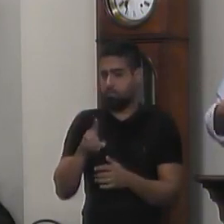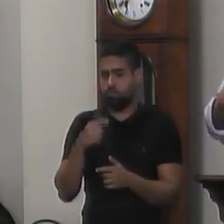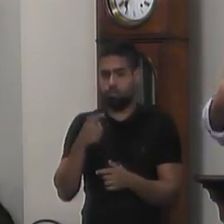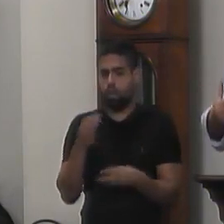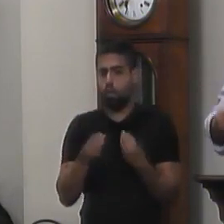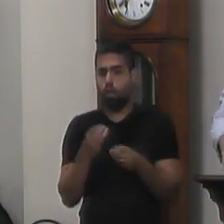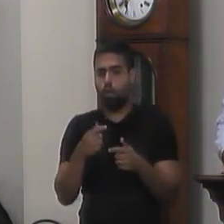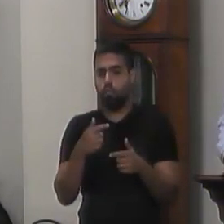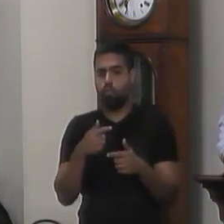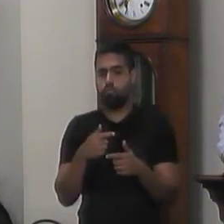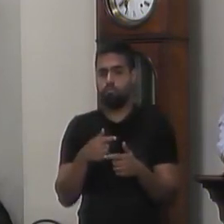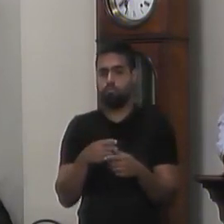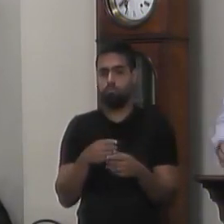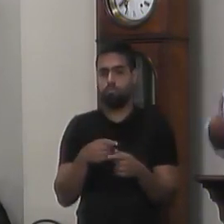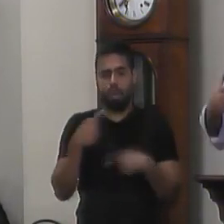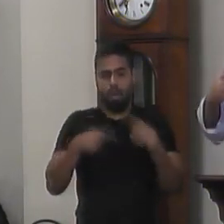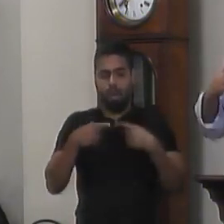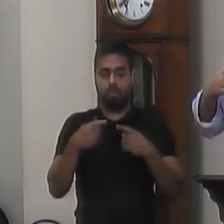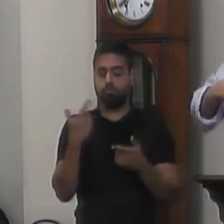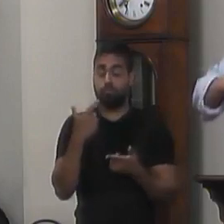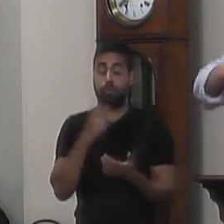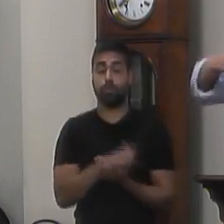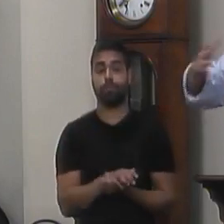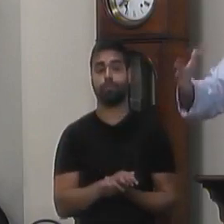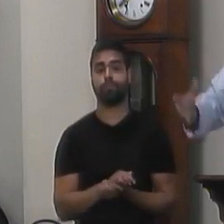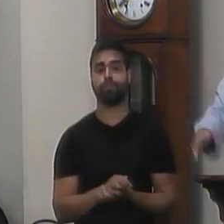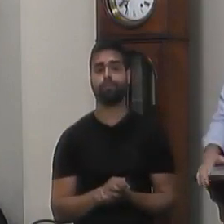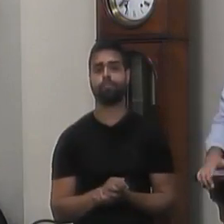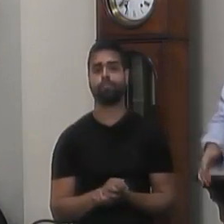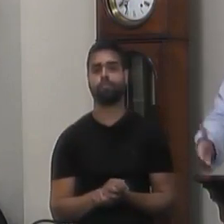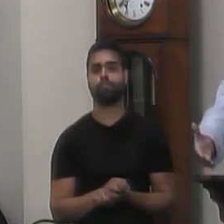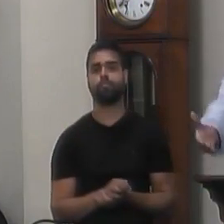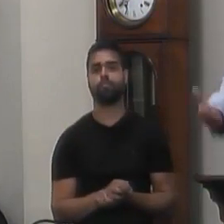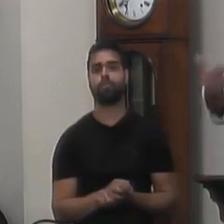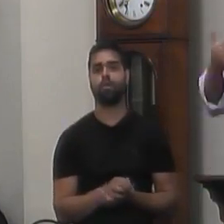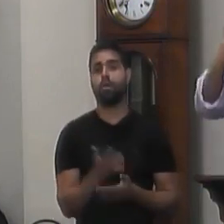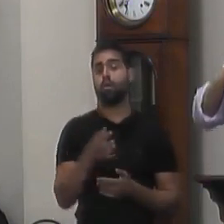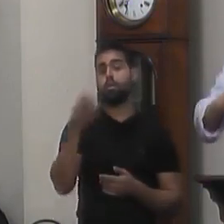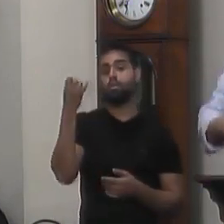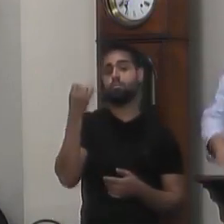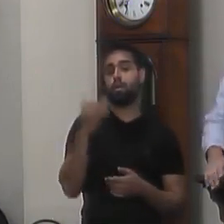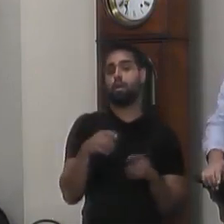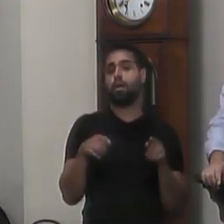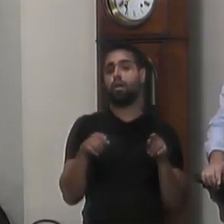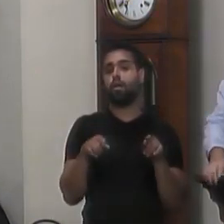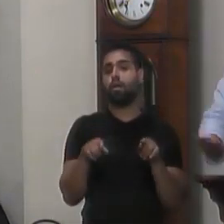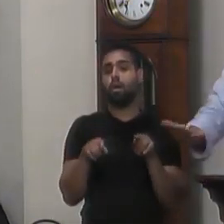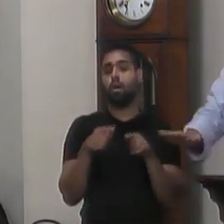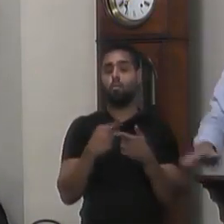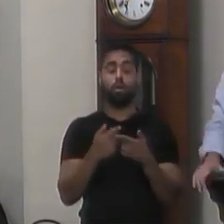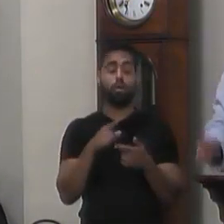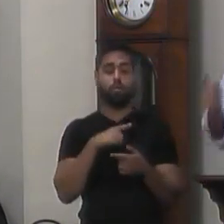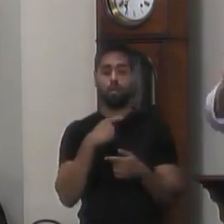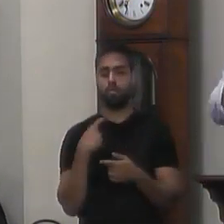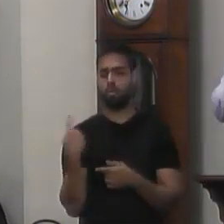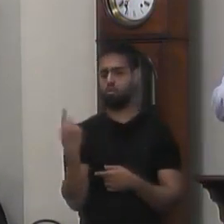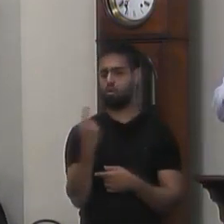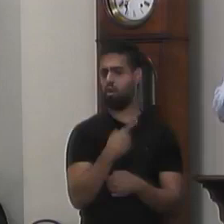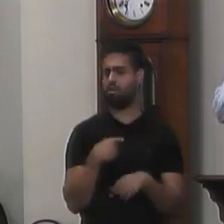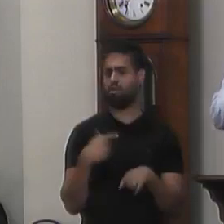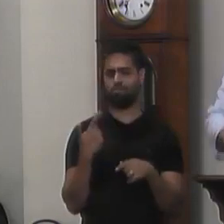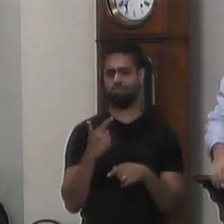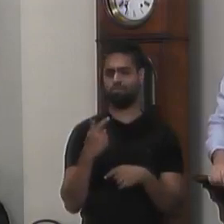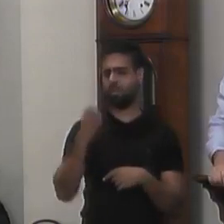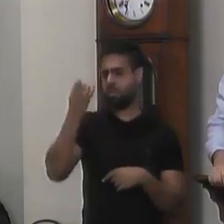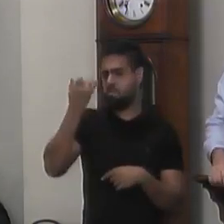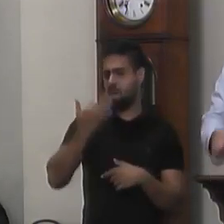gente não sabe o que vai acontecer. E eu quero deixar essas coisas claras, porque para nós também não estão claras. Como o vereador David